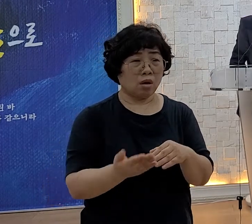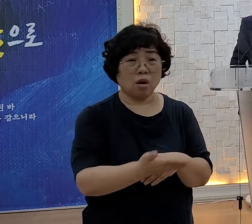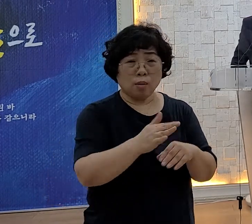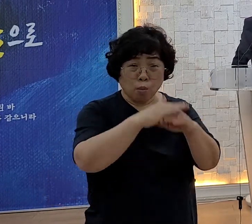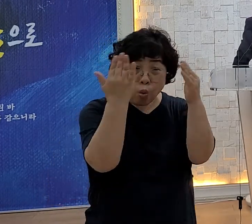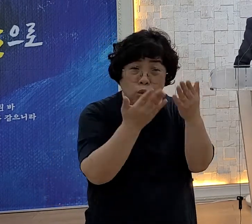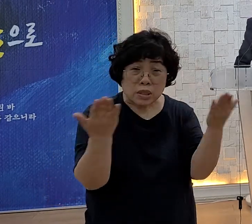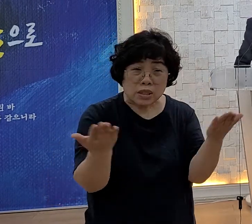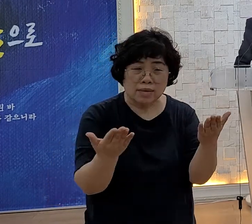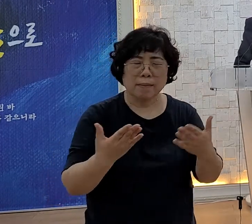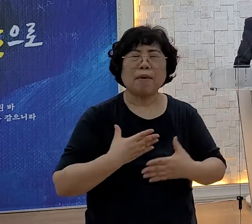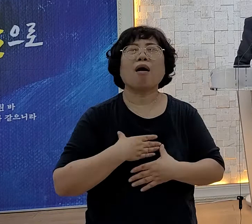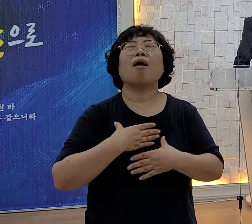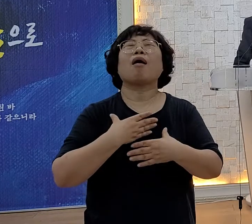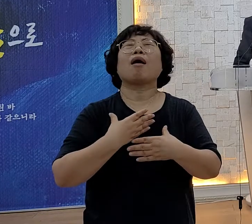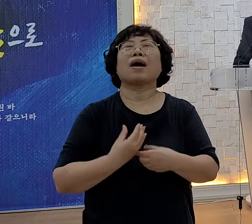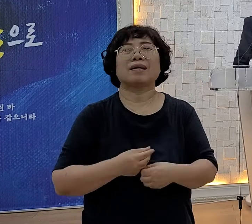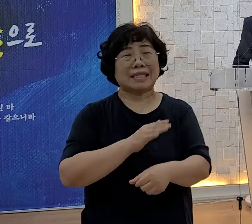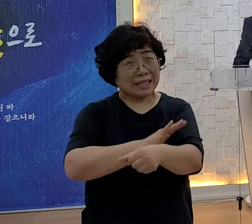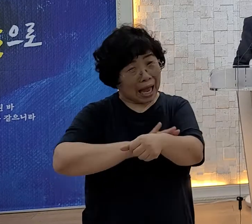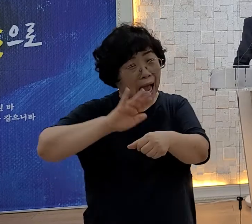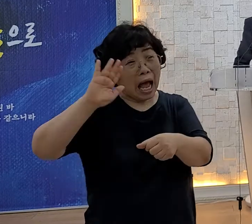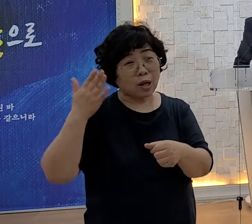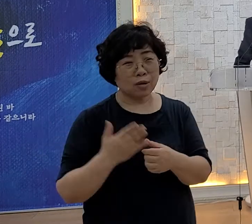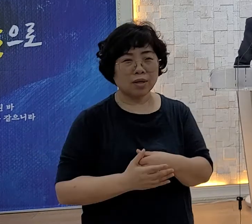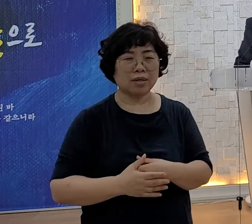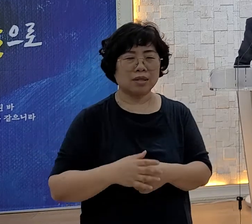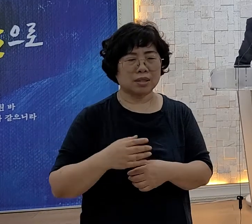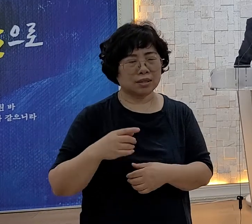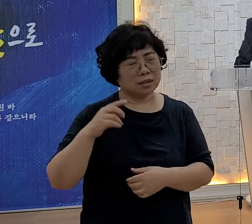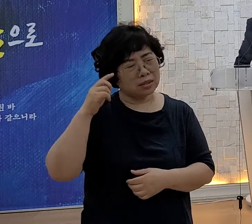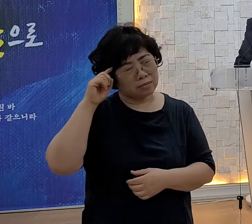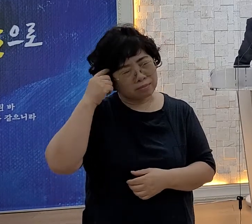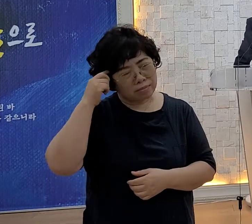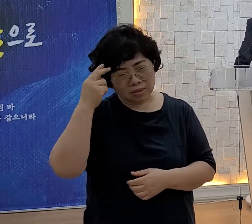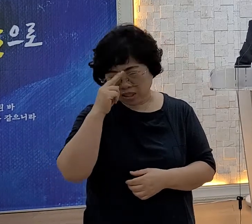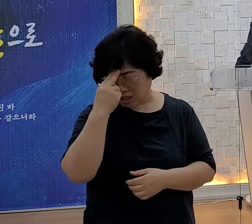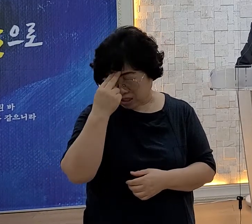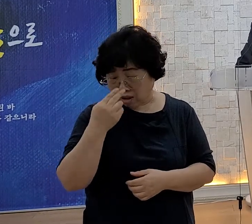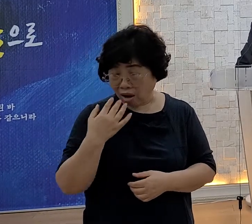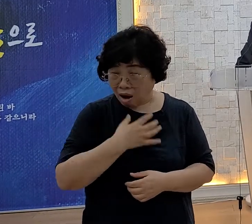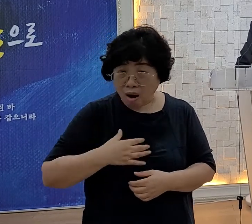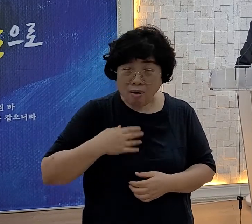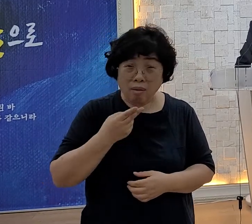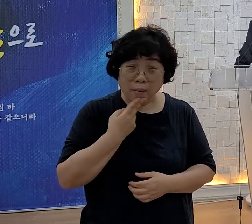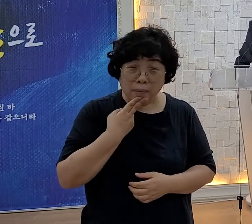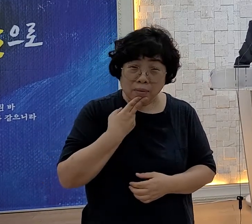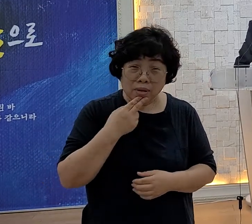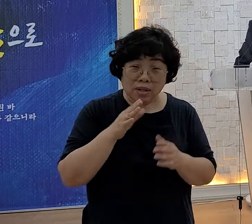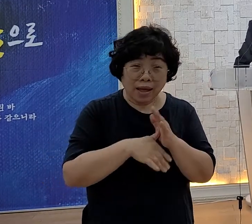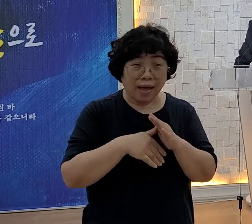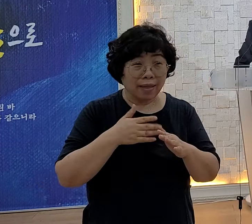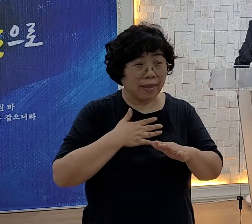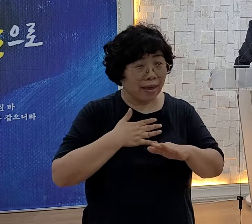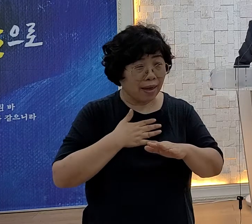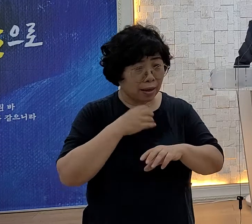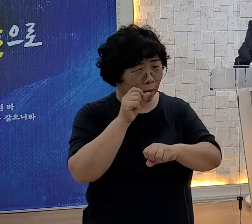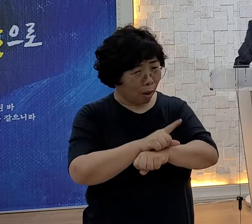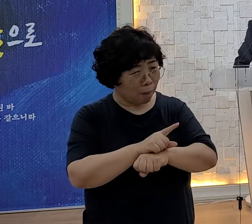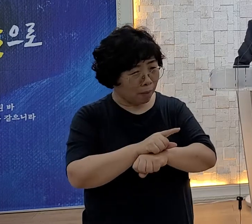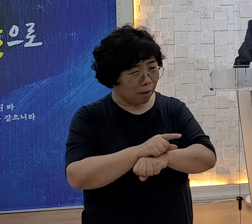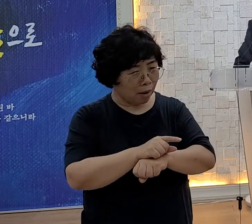편하고 잘 되고 근심 걱정 없을 때 우리의 성품이나 이